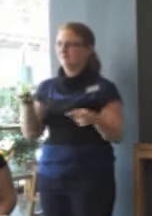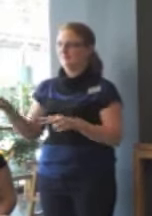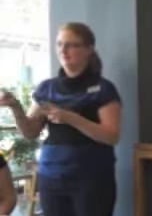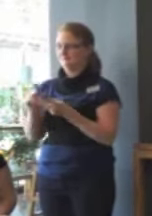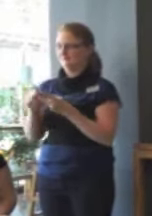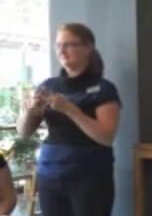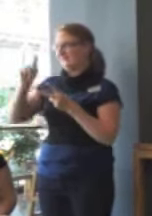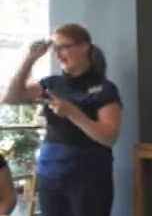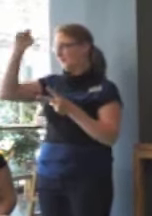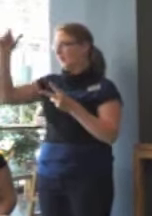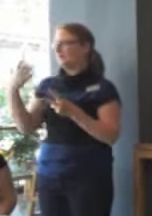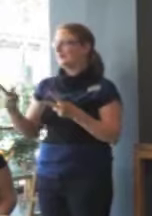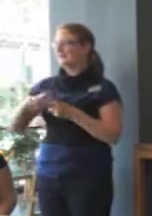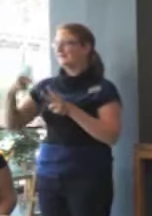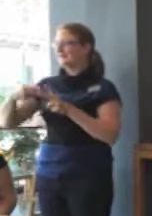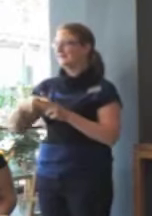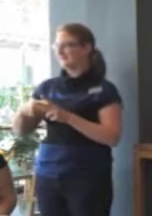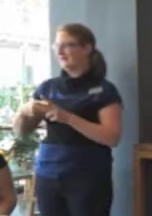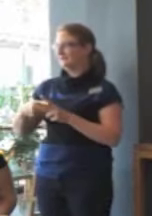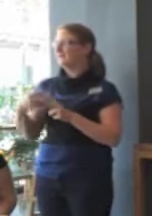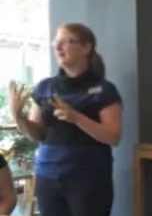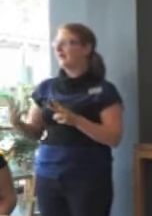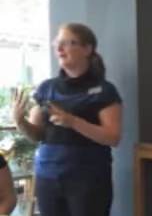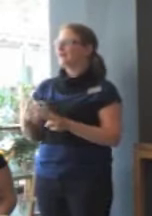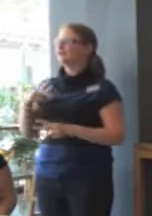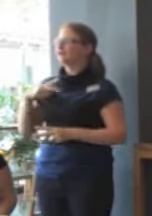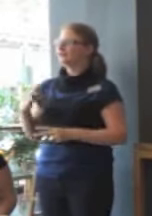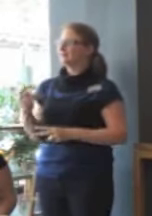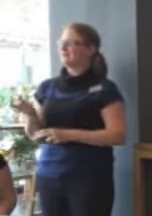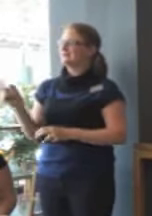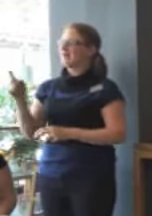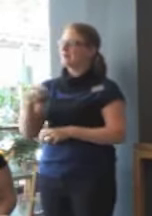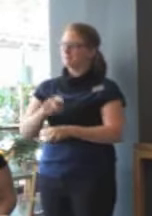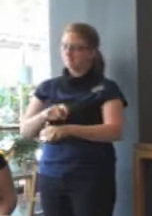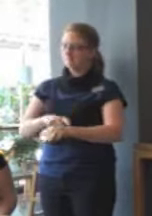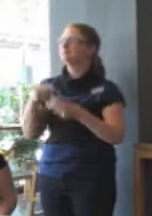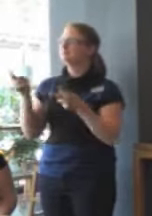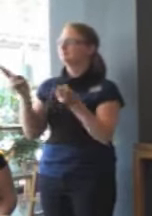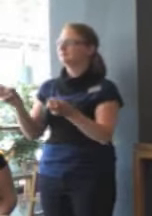innovationer på tekniska sidan. Det var rullatorn och trygghetslarmen som gjorde att folk kunde bo hemma.